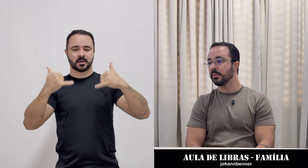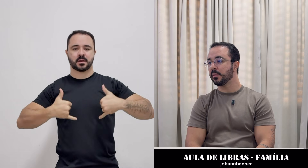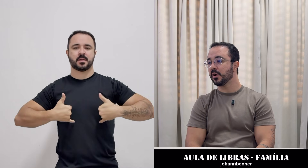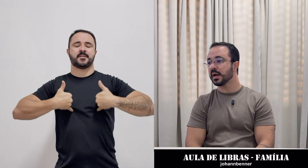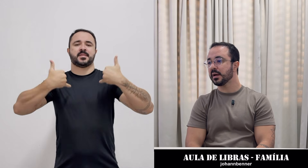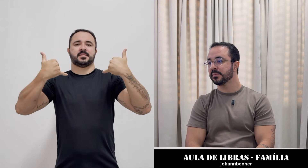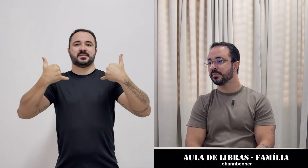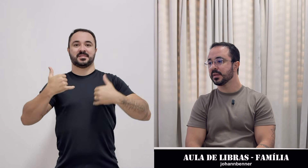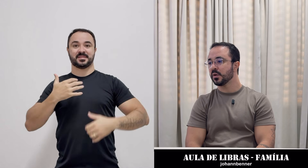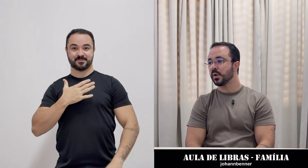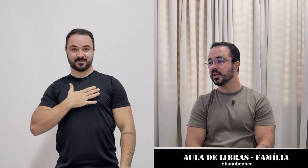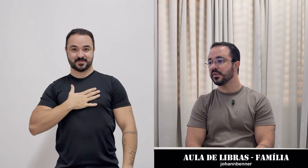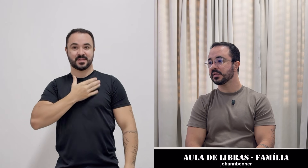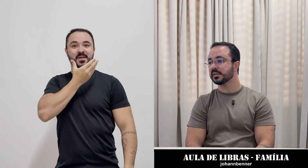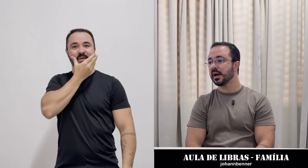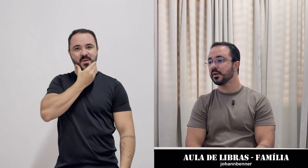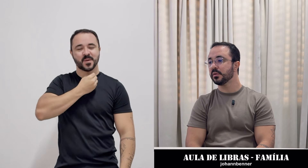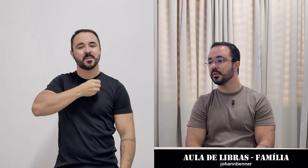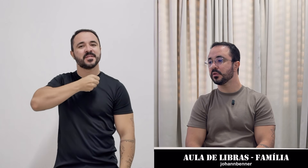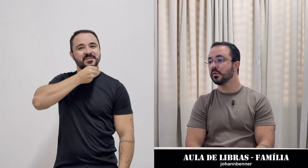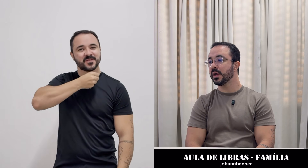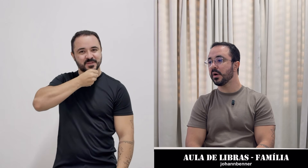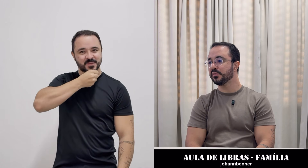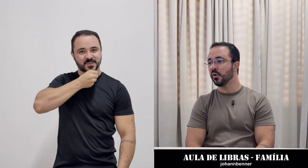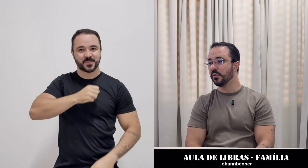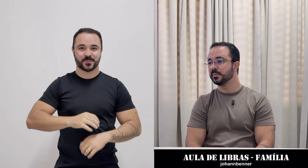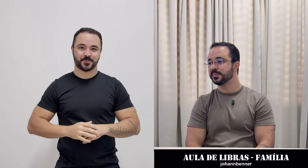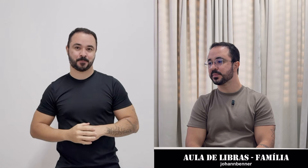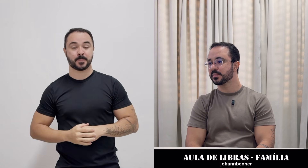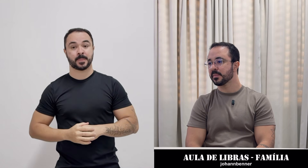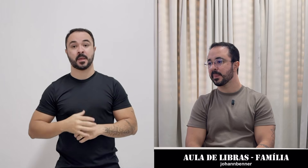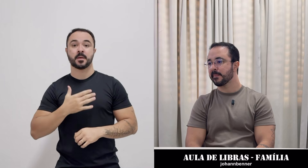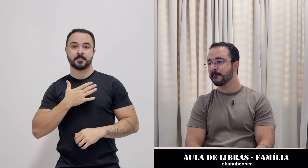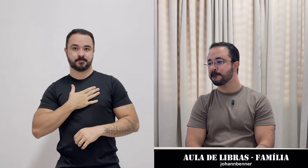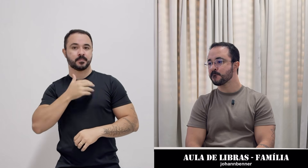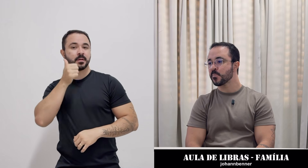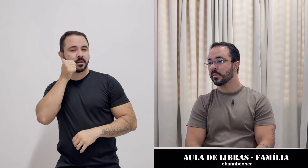para comemorar o aniversário do meu avô.